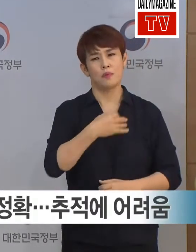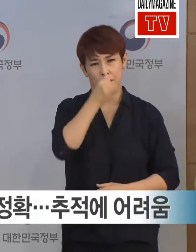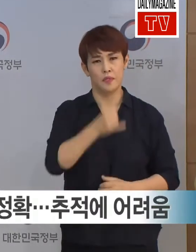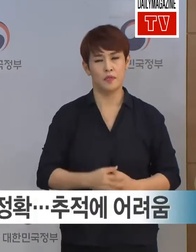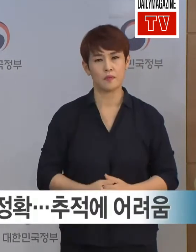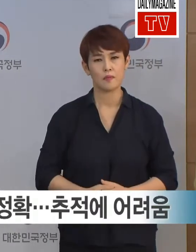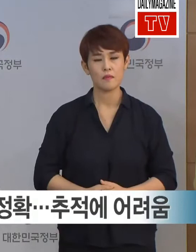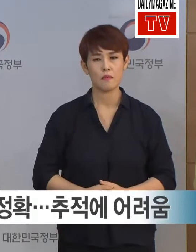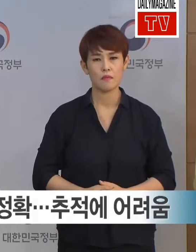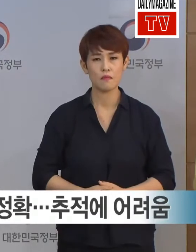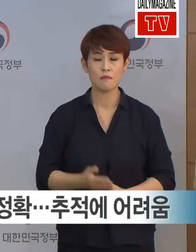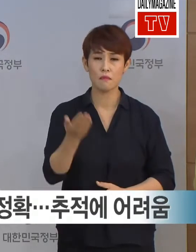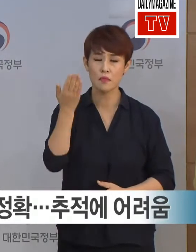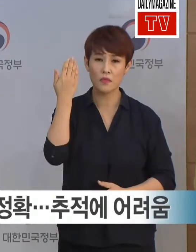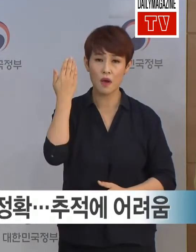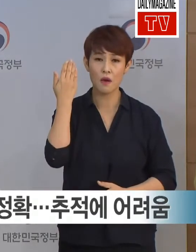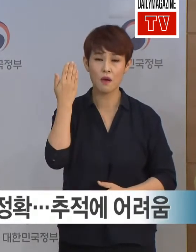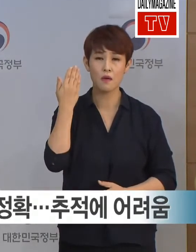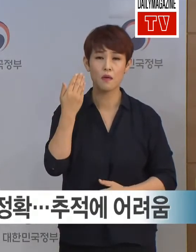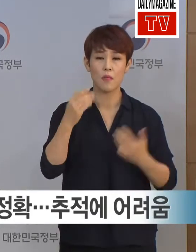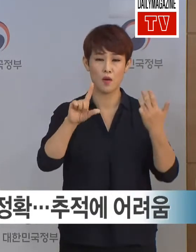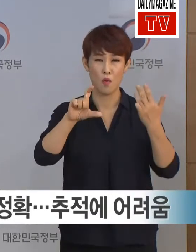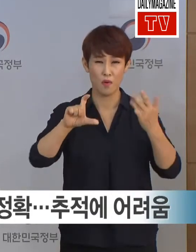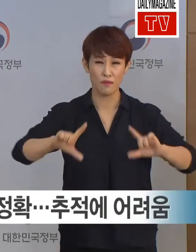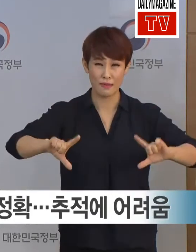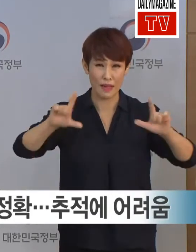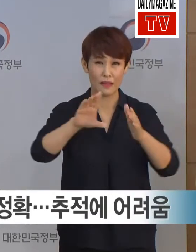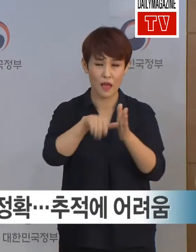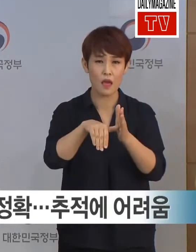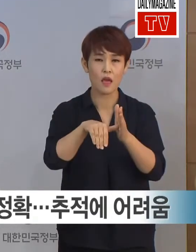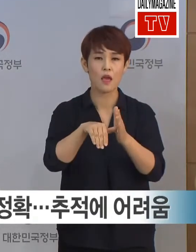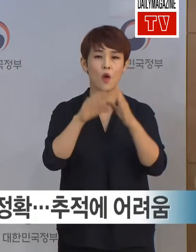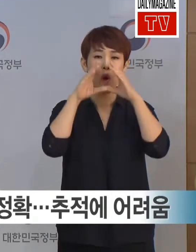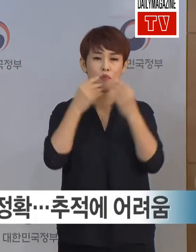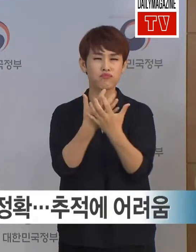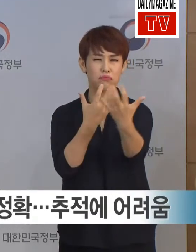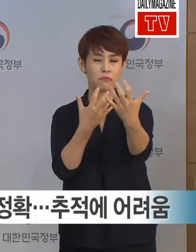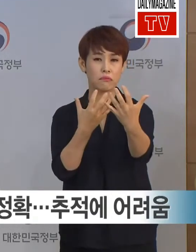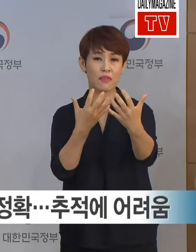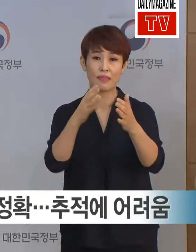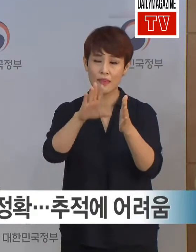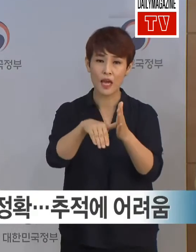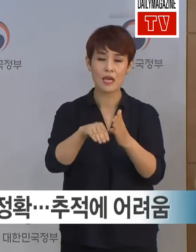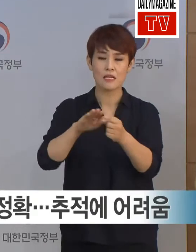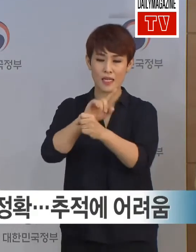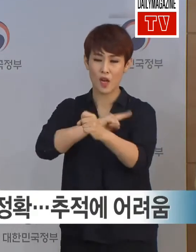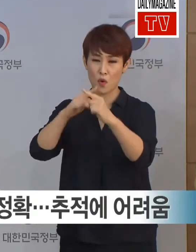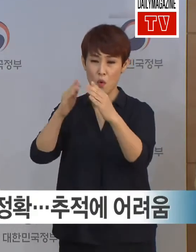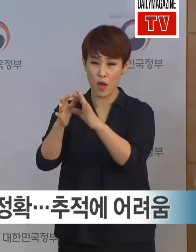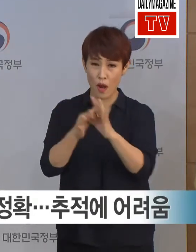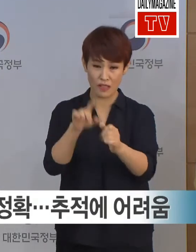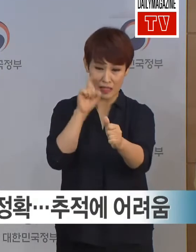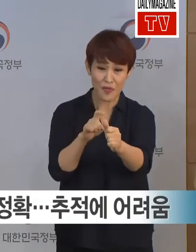있습니다. 지난 광복절 광화문에서 열린 집회에 사랑제일교회와 관련한